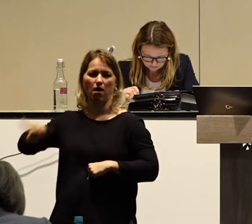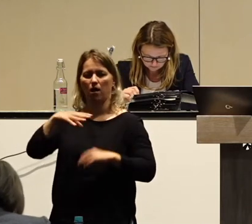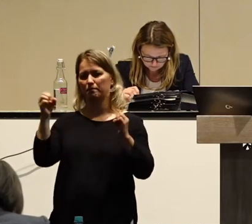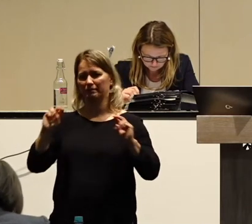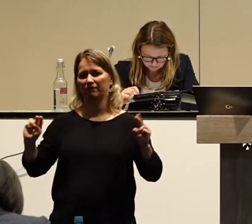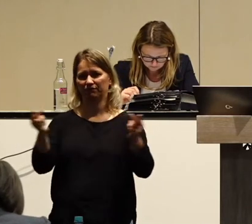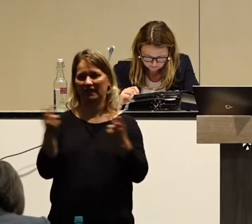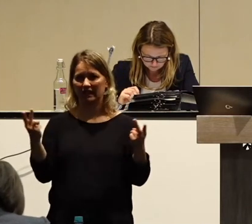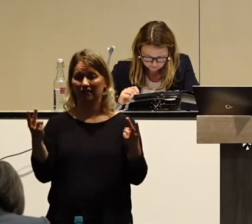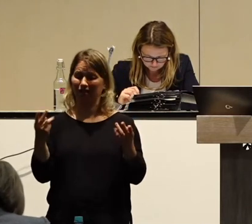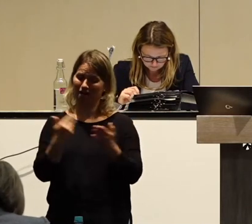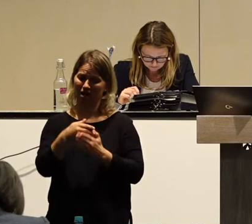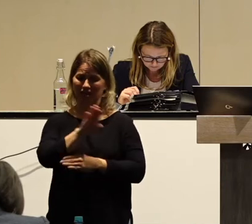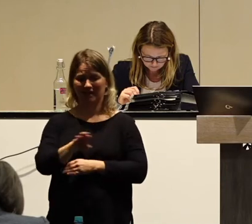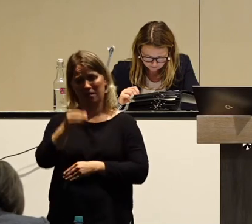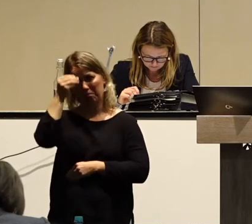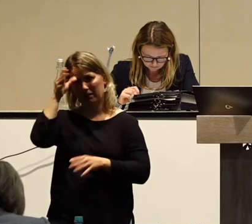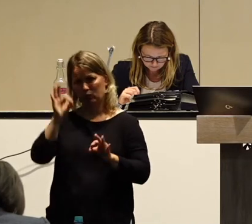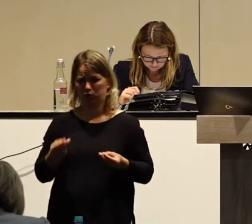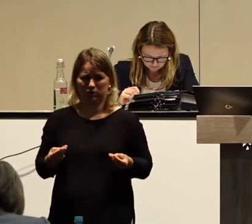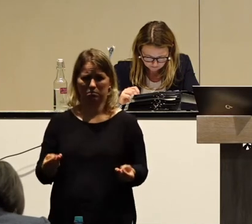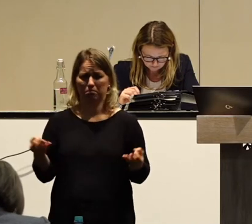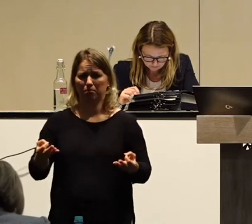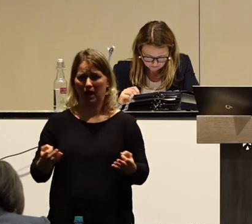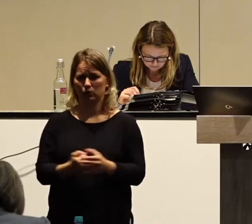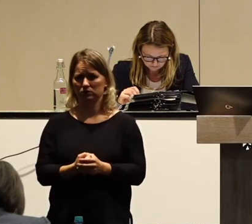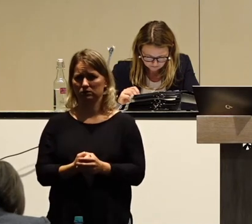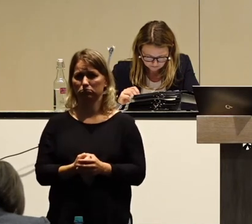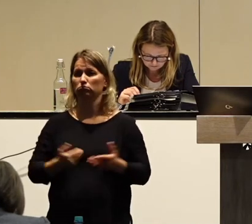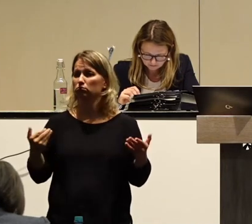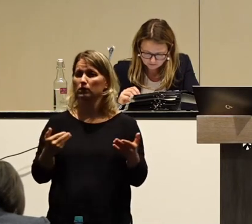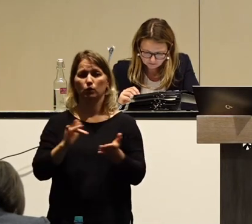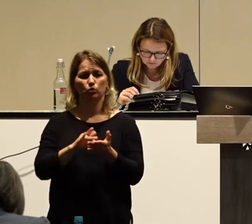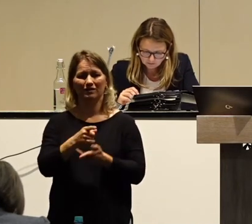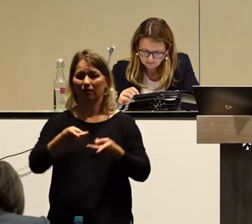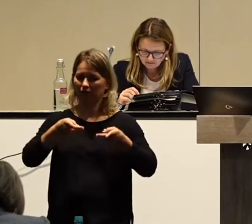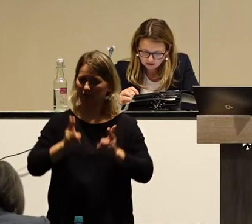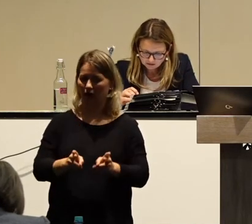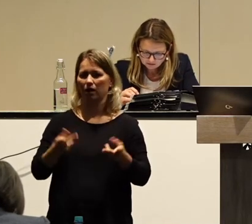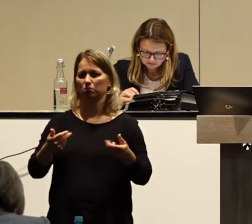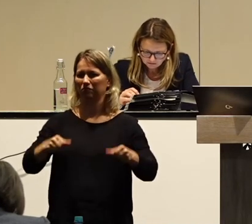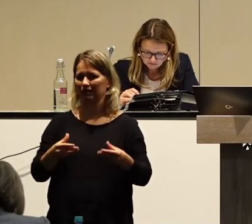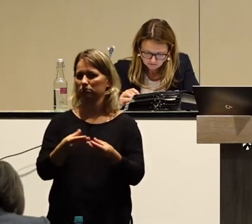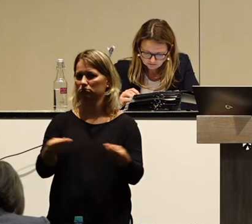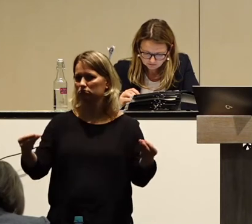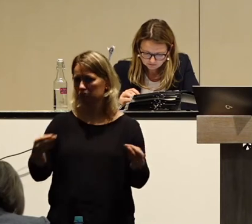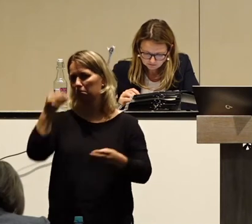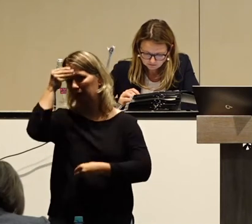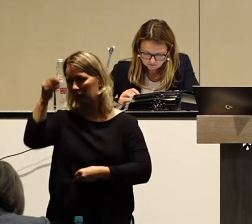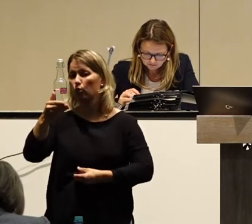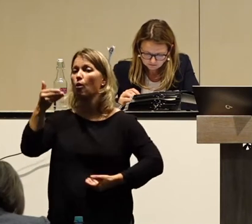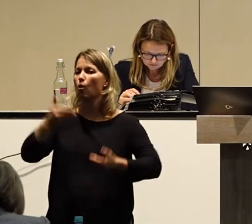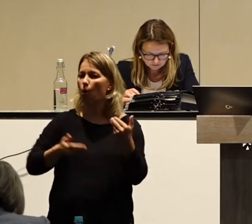gute Bildung brauchen, sei es für sie selbst, weil sie schlicht und einfach ein Recht auf Bildung haben, oder sei es, um irgendwann gut auf